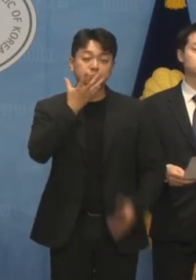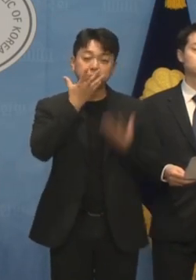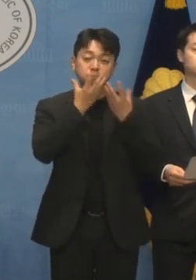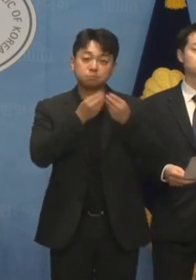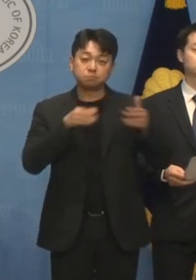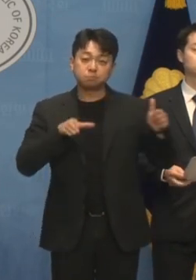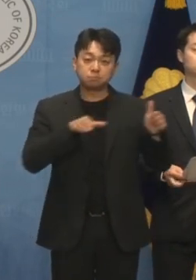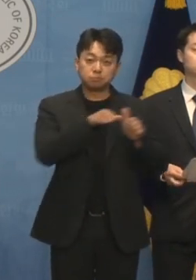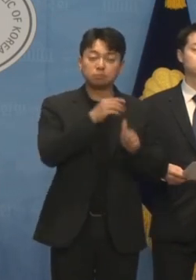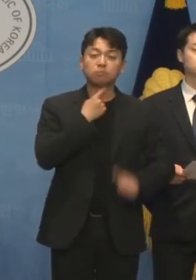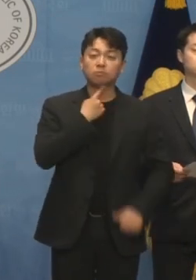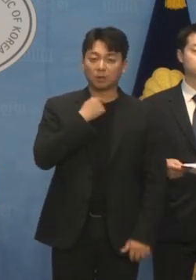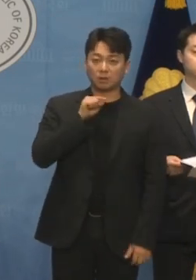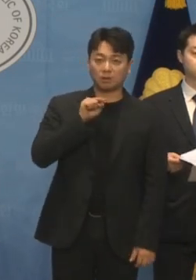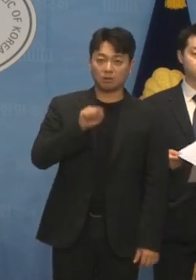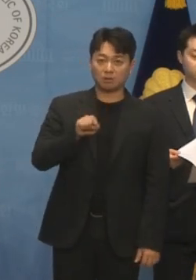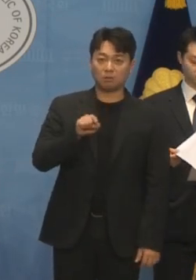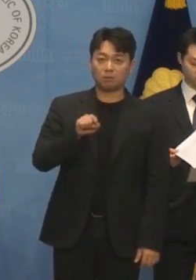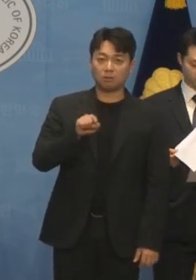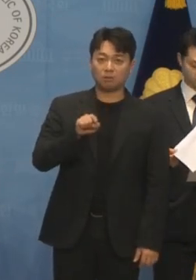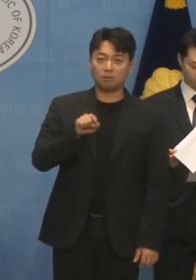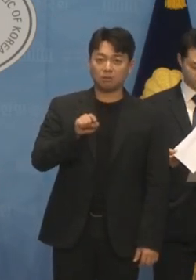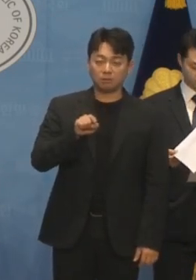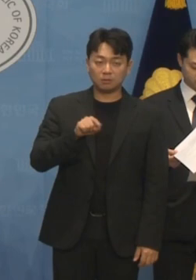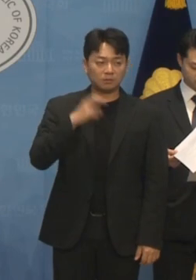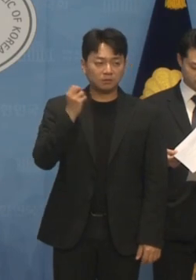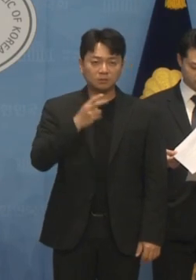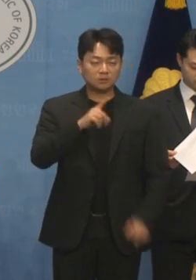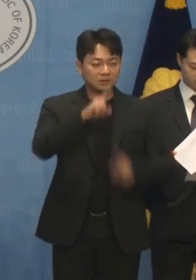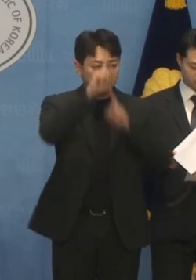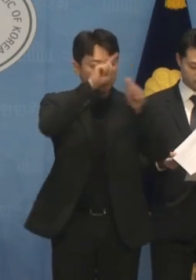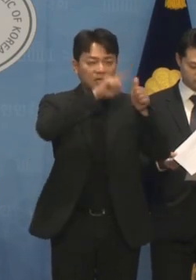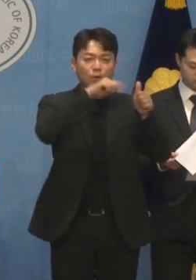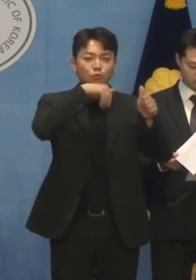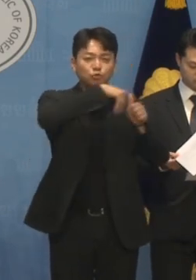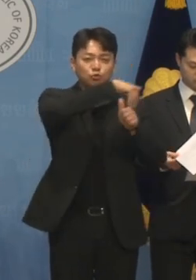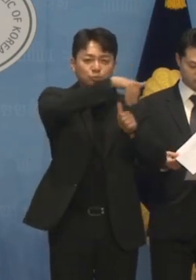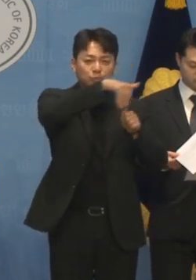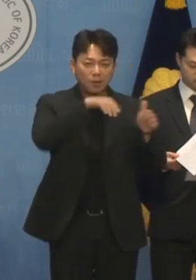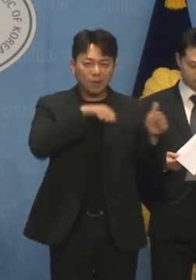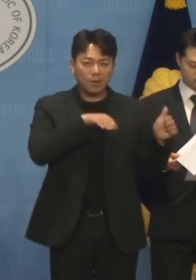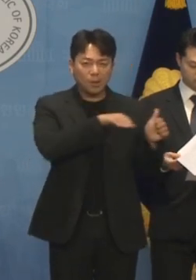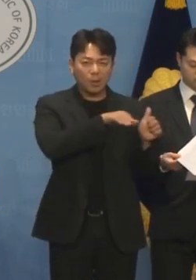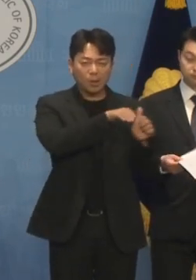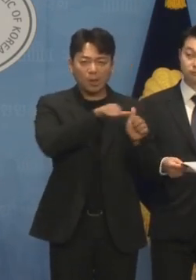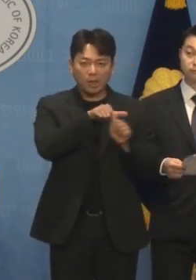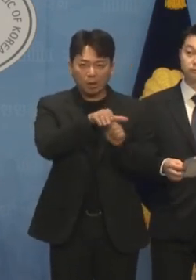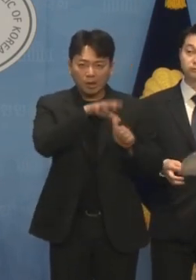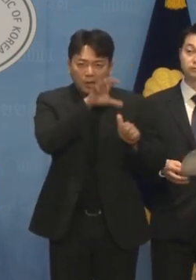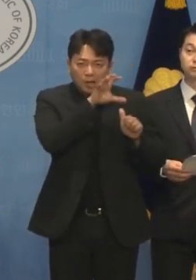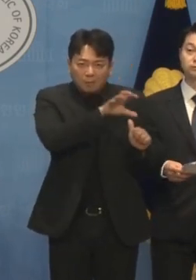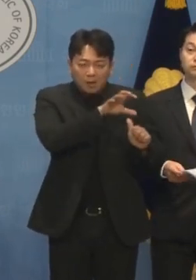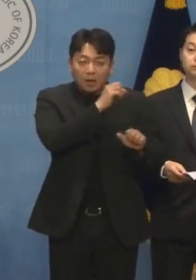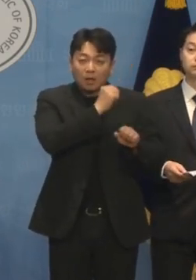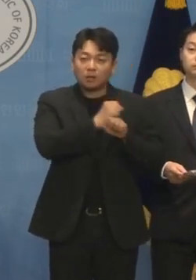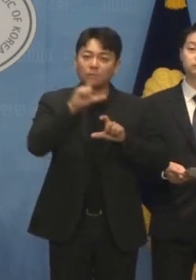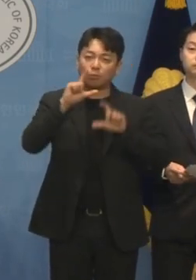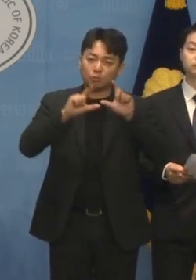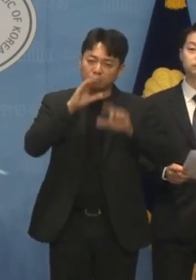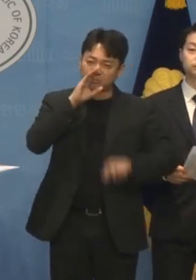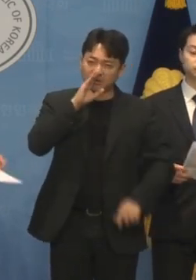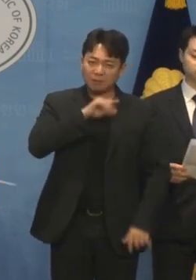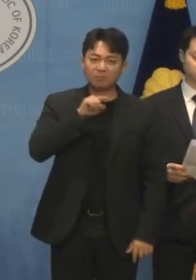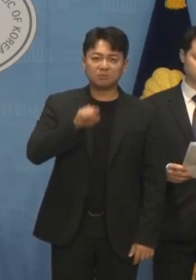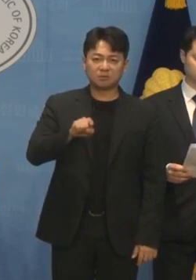버렸습니다 다시 한번 주변을 압박하고 옥는 못된 수사 태를 드러냅니다 고질적